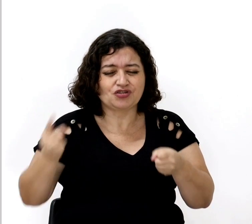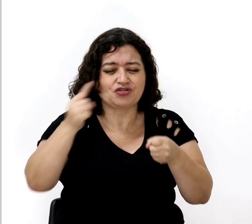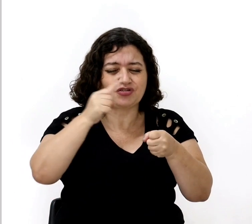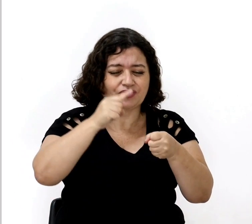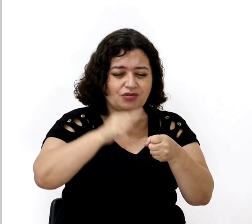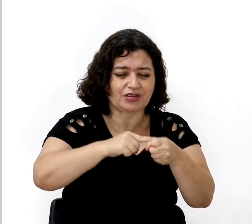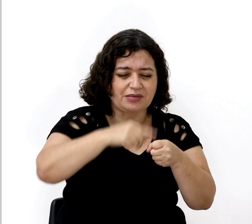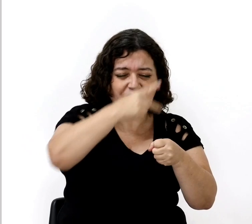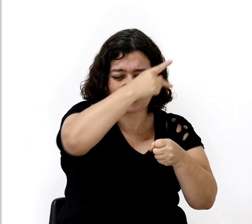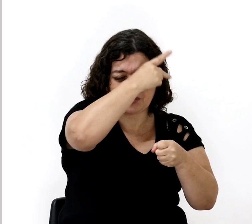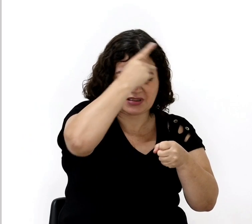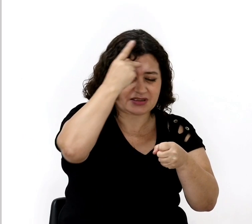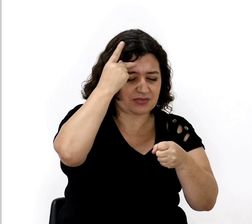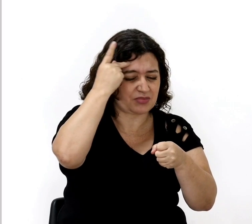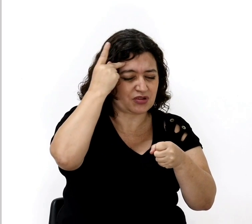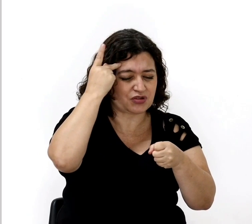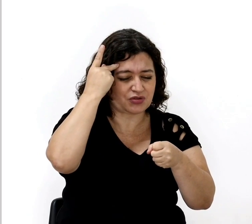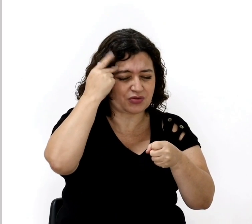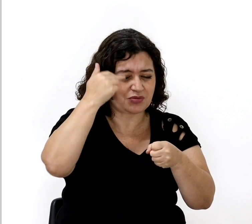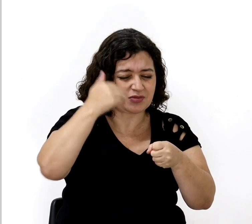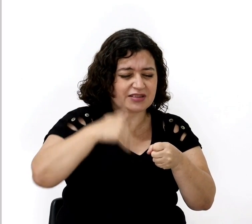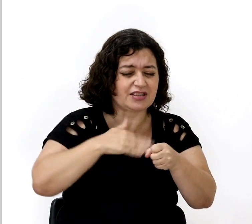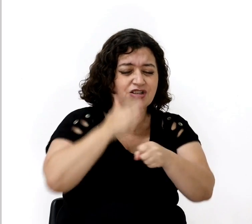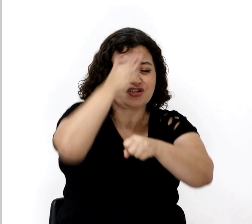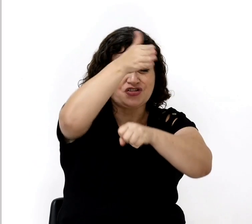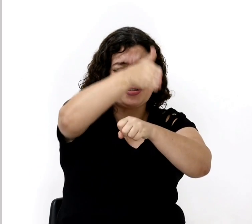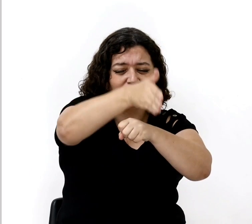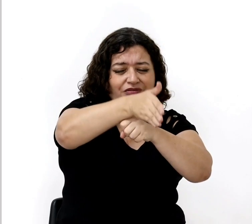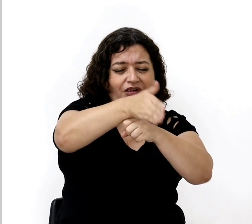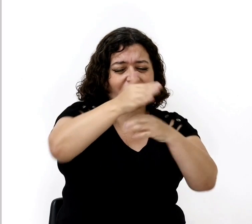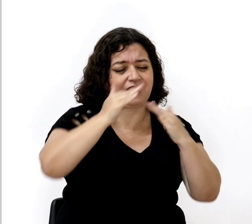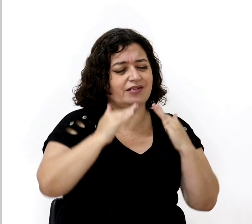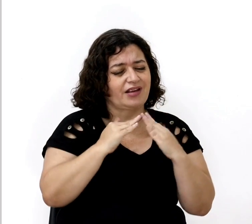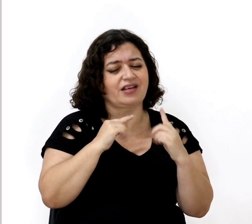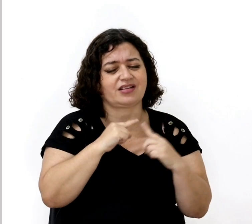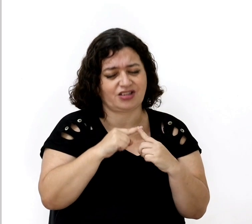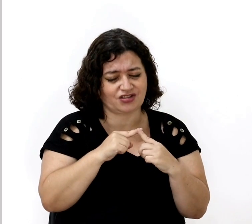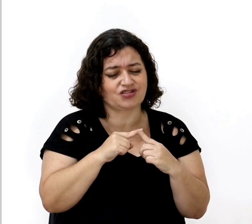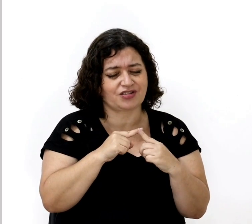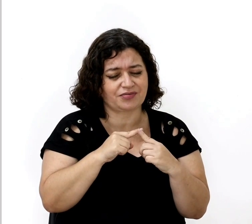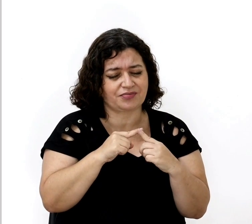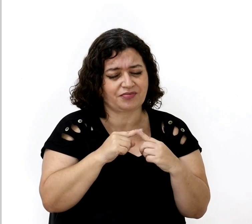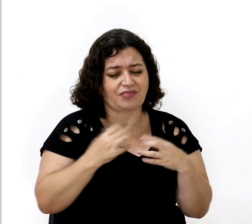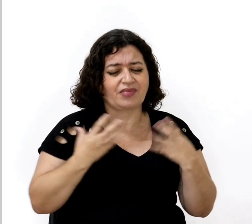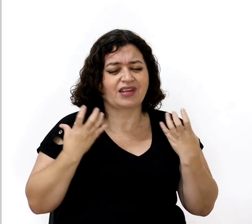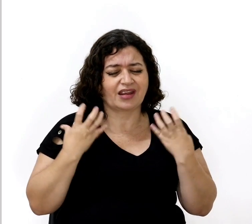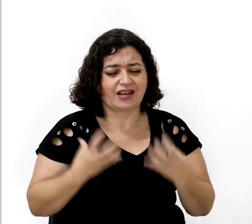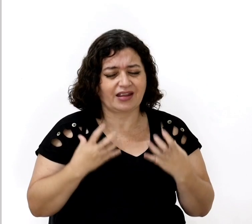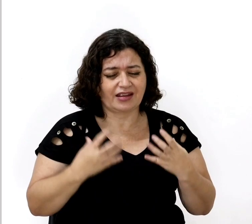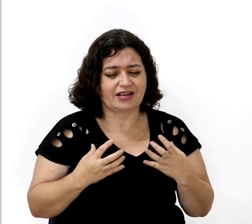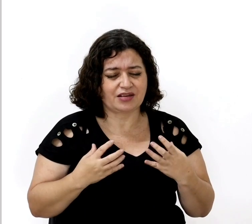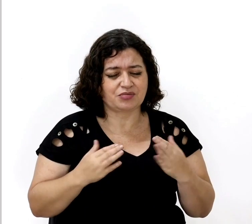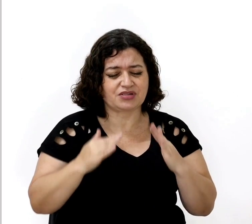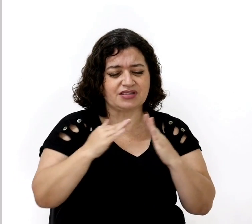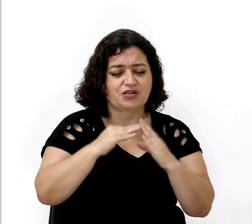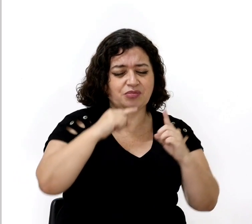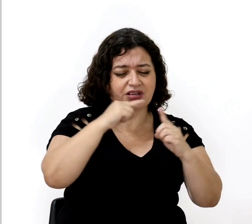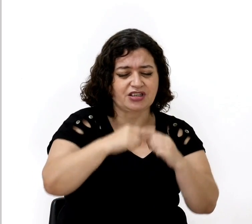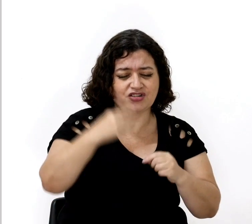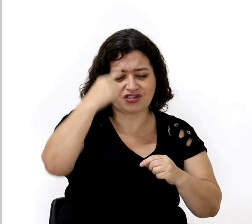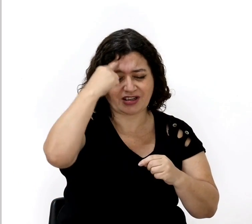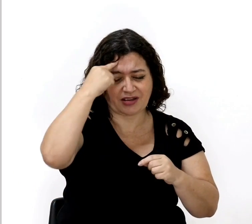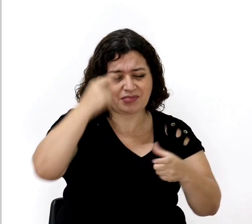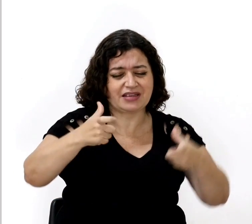voltarmos para os de fora. Nós queremos ser uma igreja que pensa no bairro, que pensa